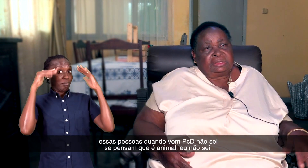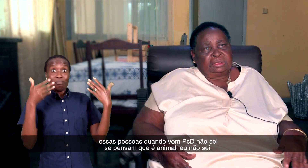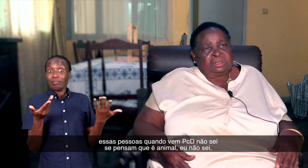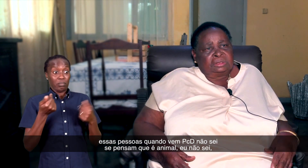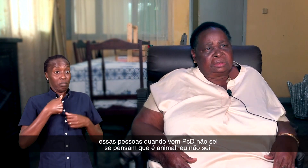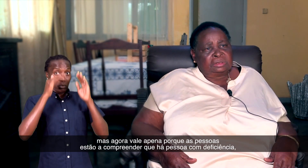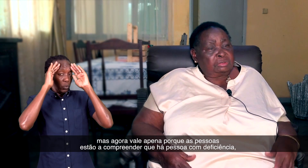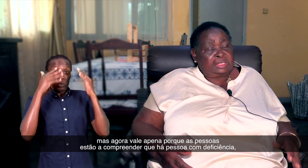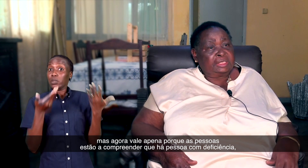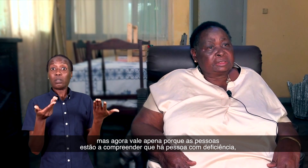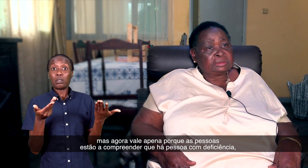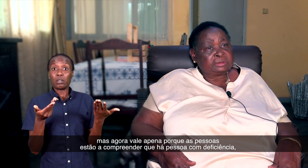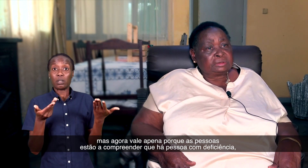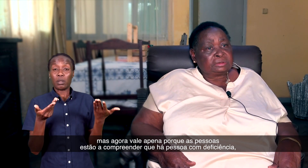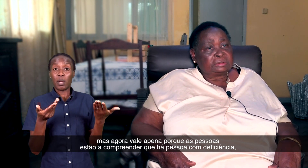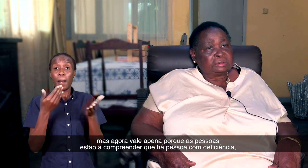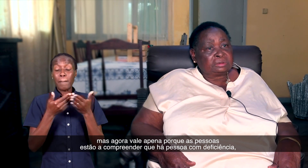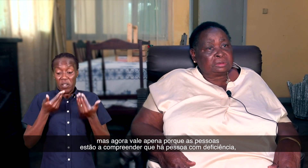sei. Não sei.